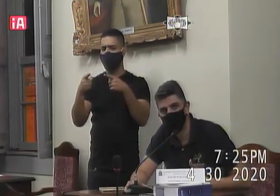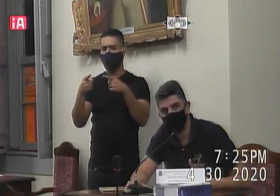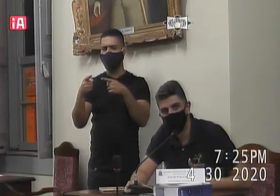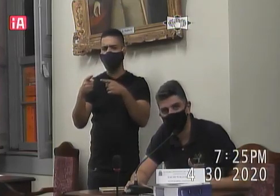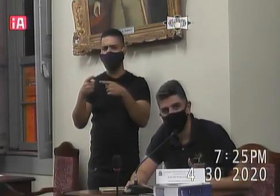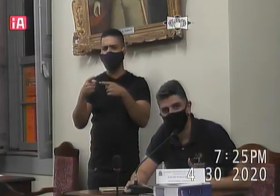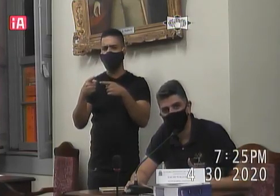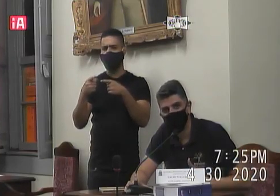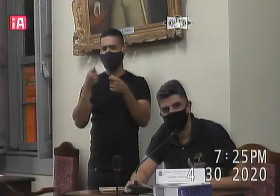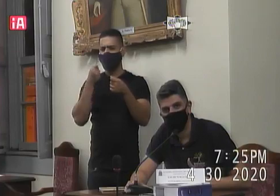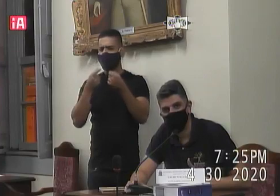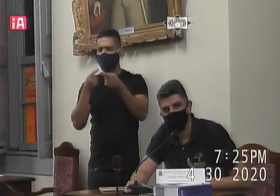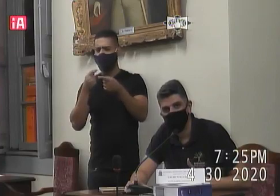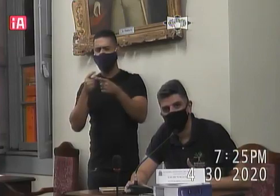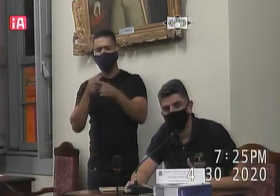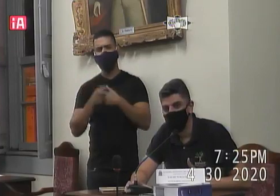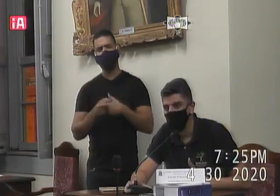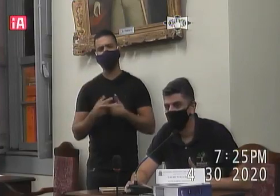xingando,